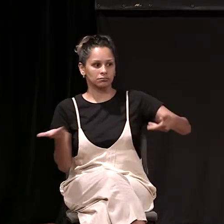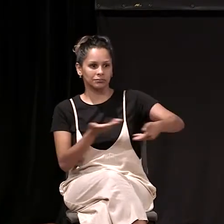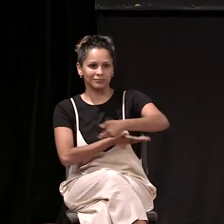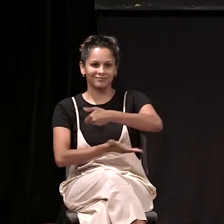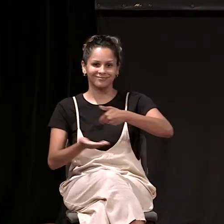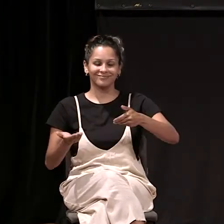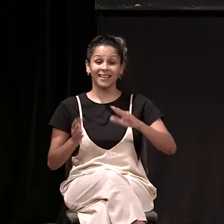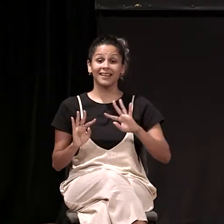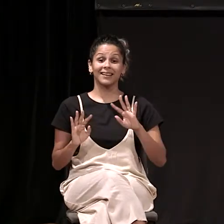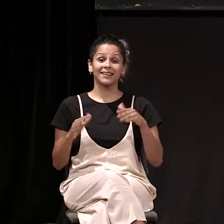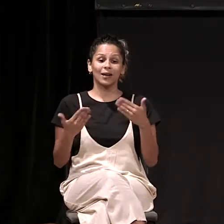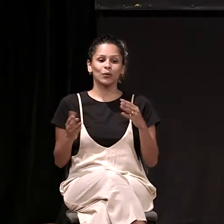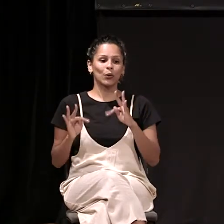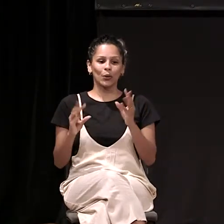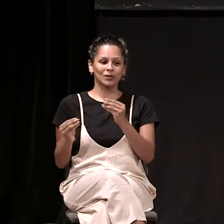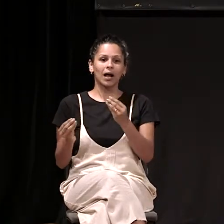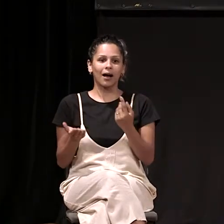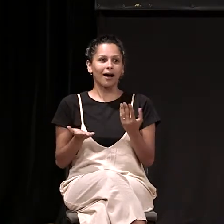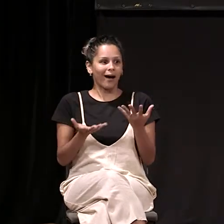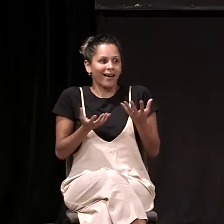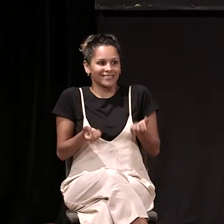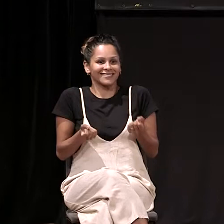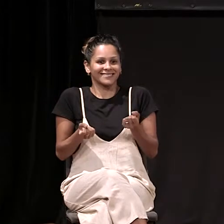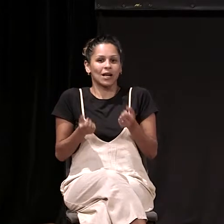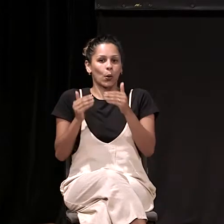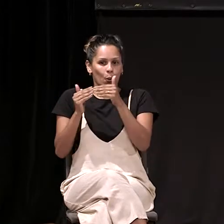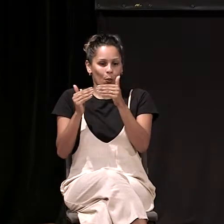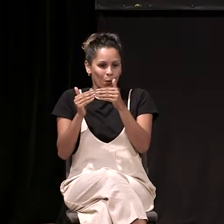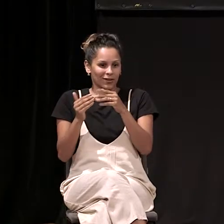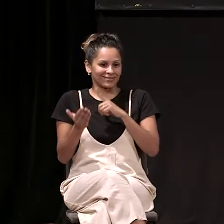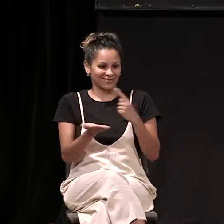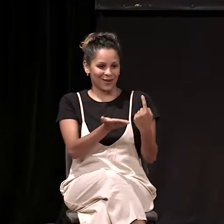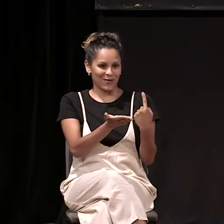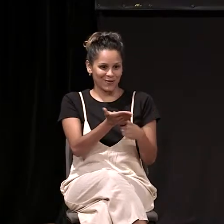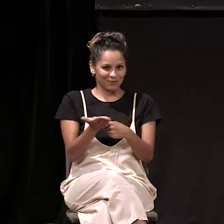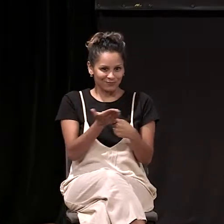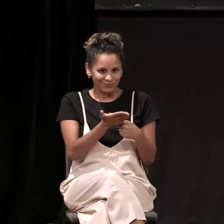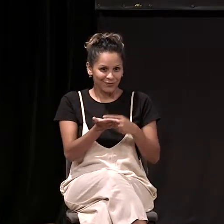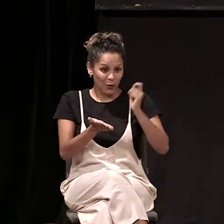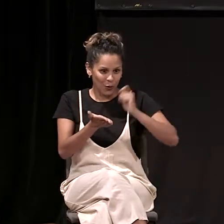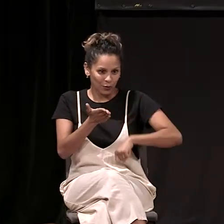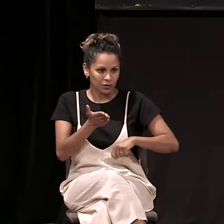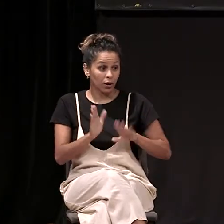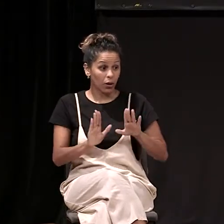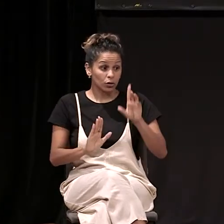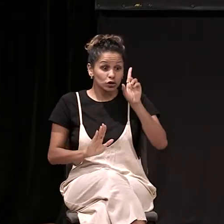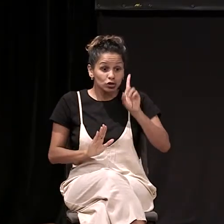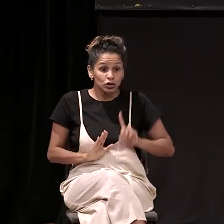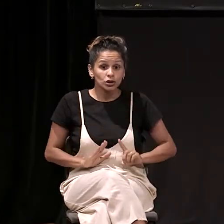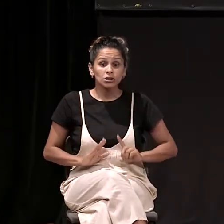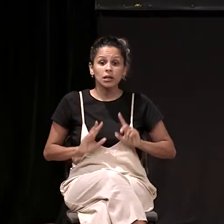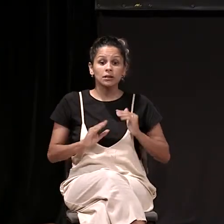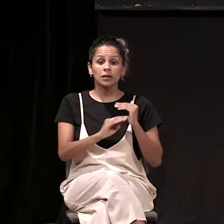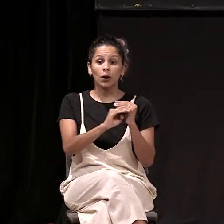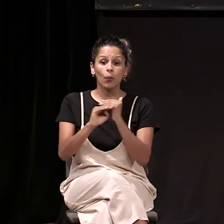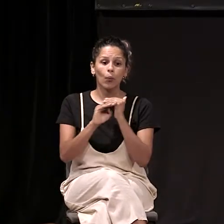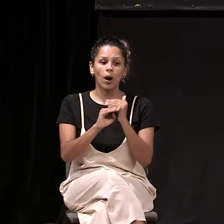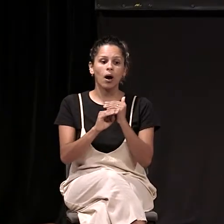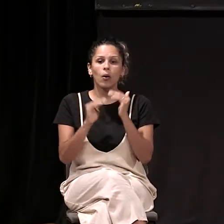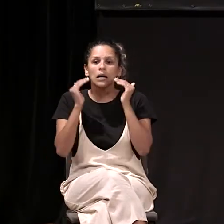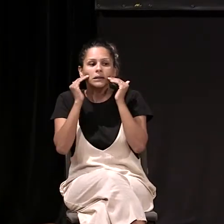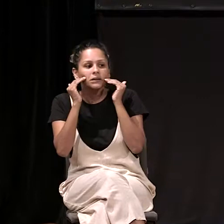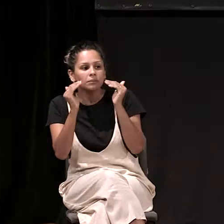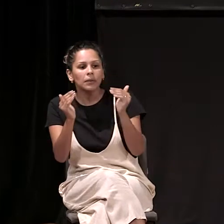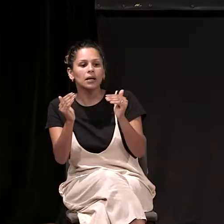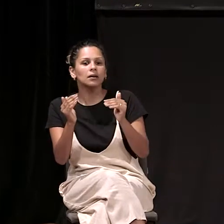para a gente ter uma boa convivência e tudo? Então, direitos iguais. Tá, então, respeito. O que significa respeito? A